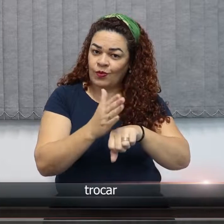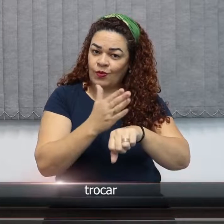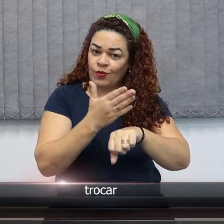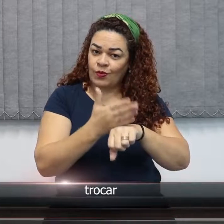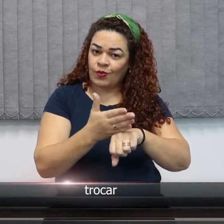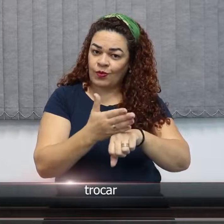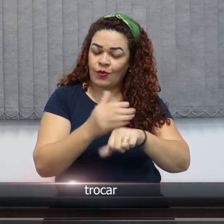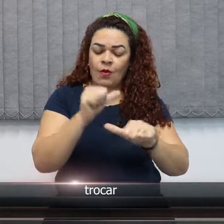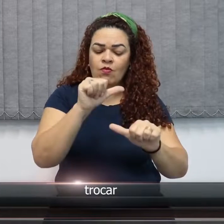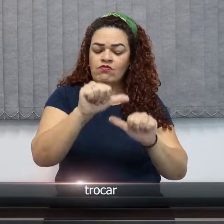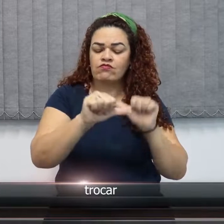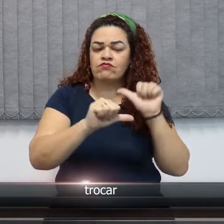trocar,